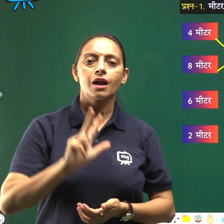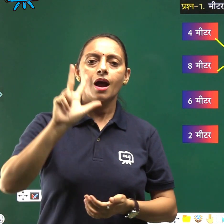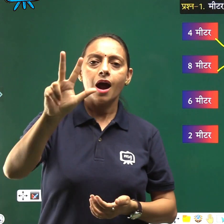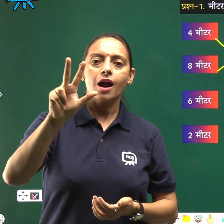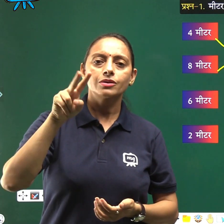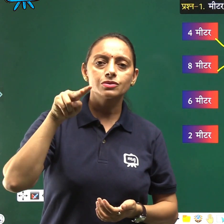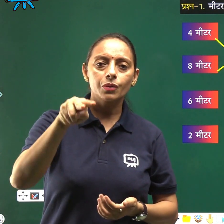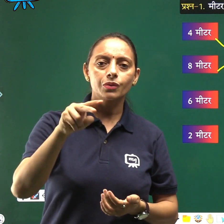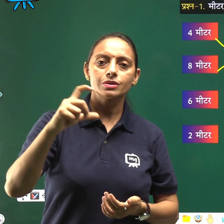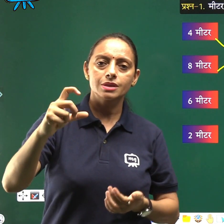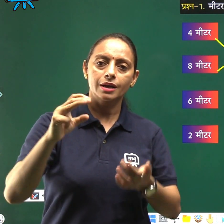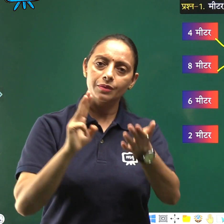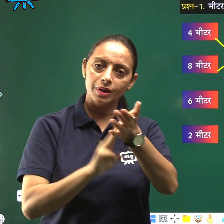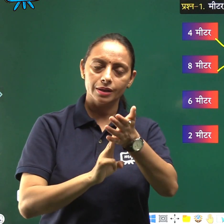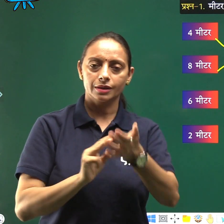800 सेंटीमीटर।